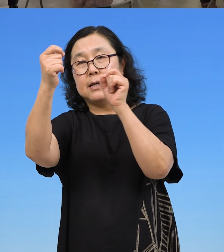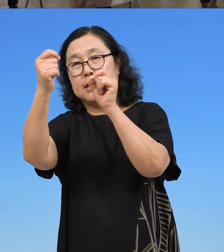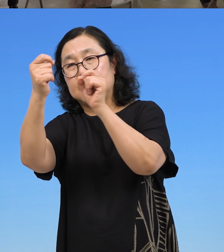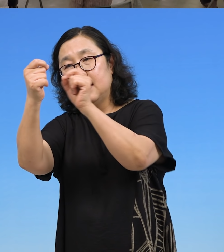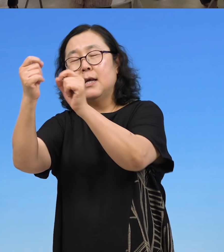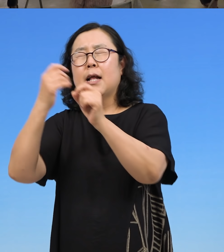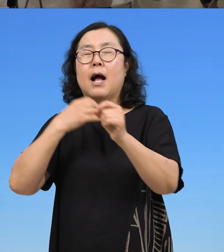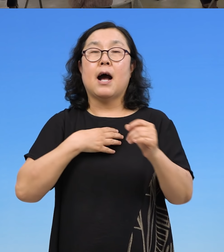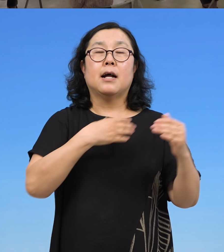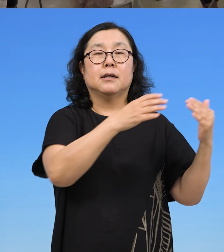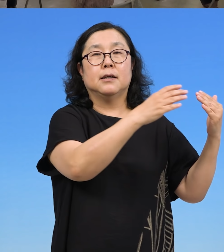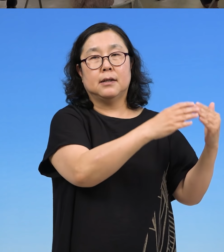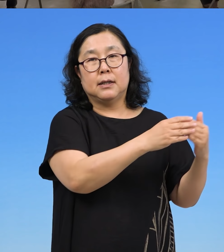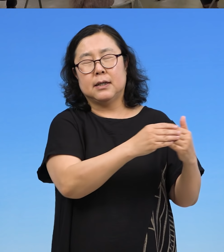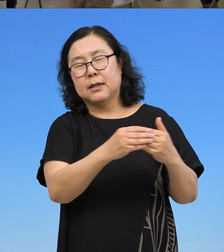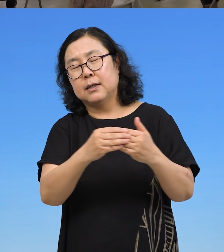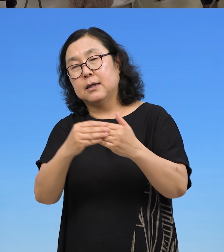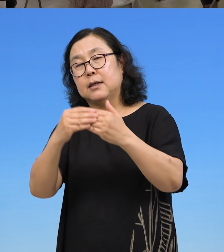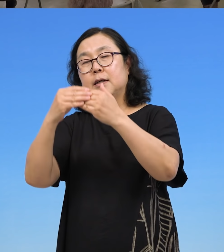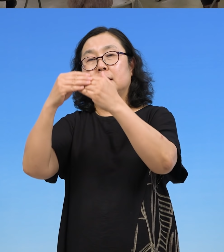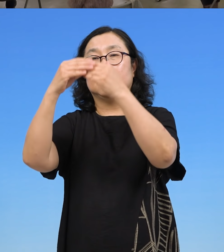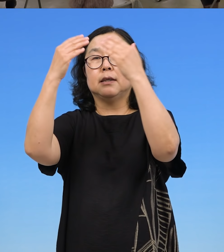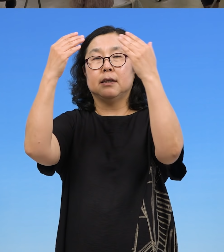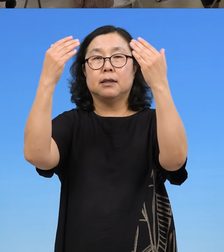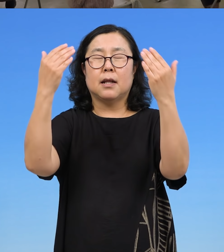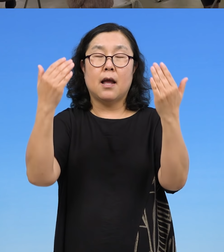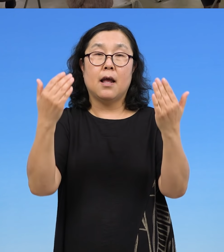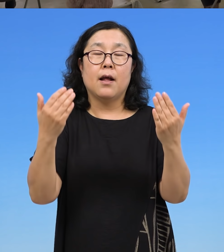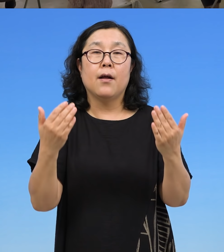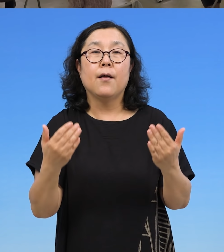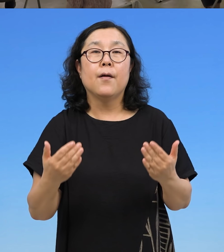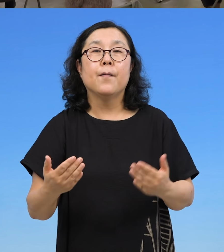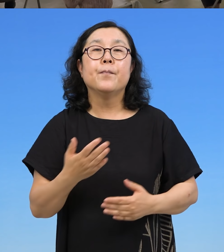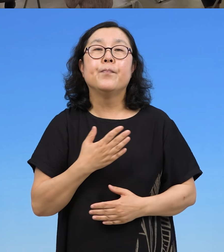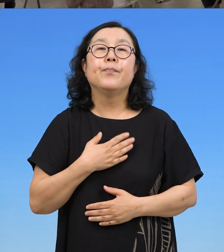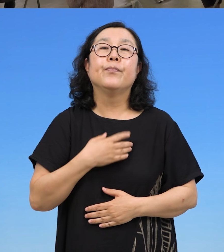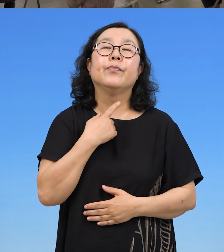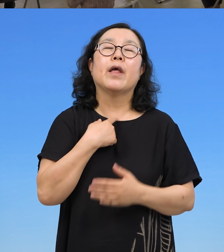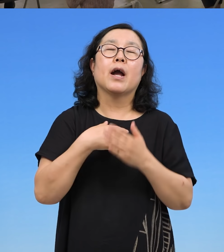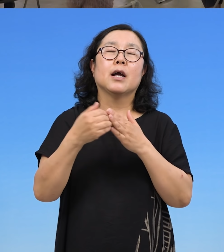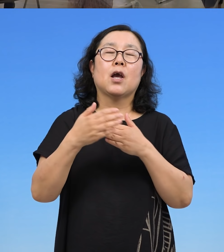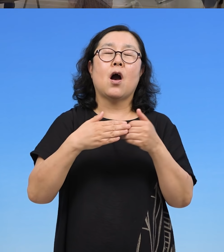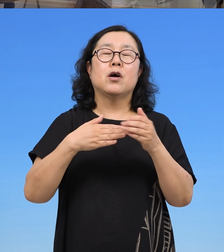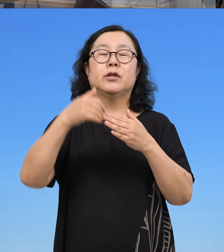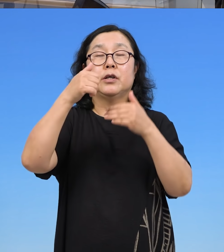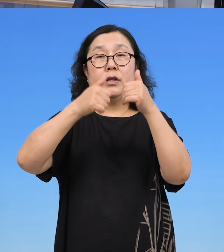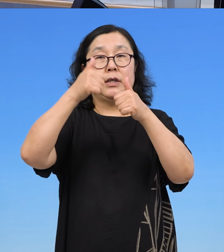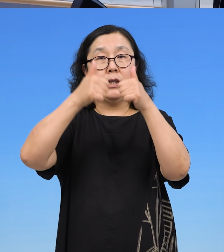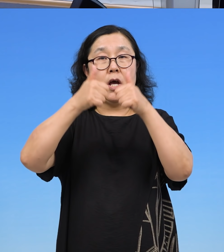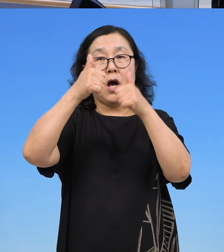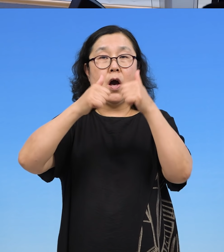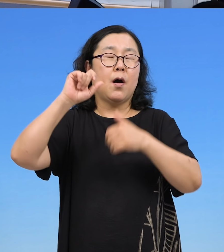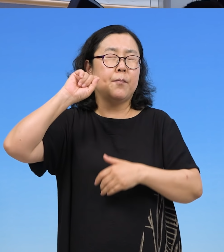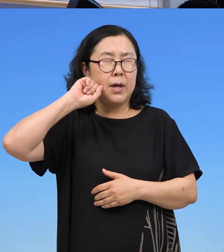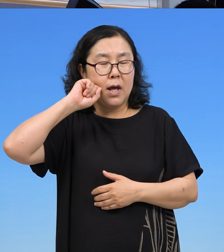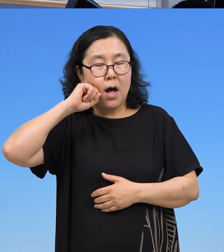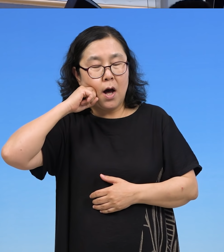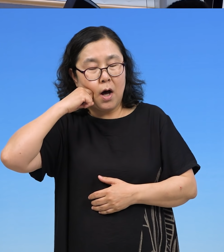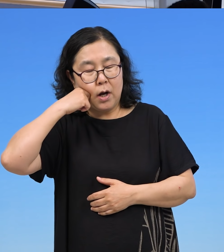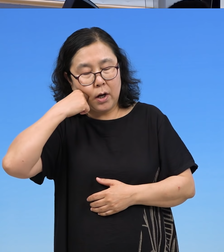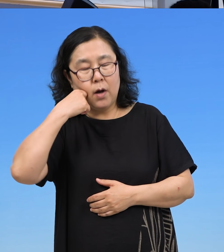나를 이끄시네 여러분 그 다음 가사를 주목하십시오 내가 겪는 시험이